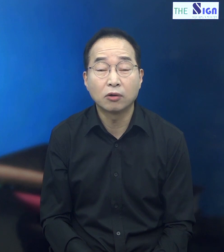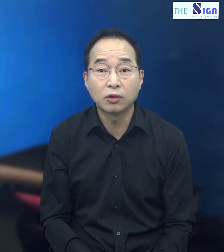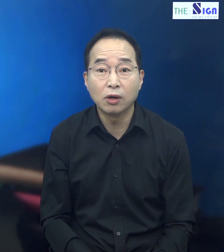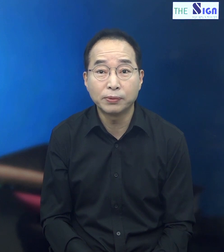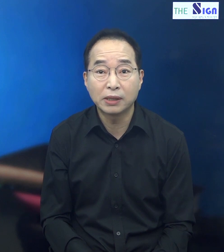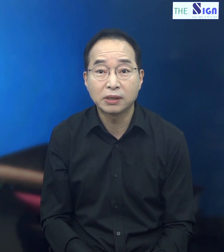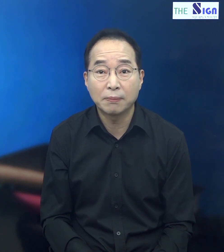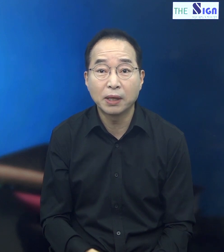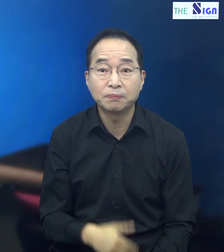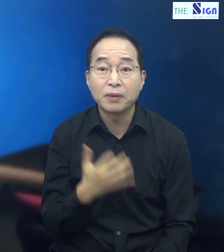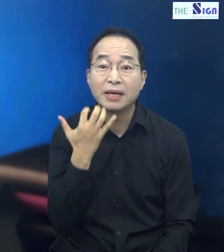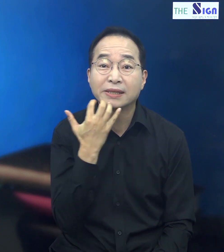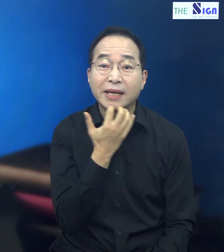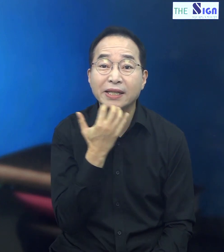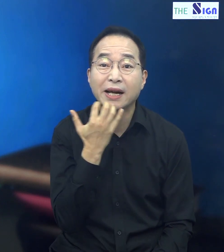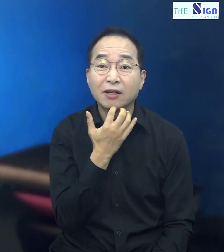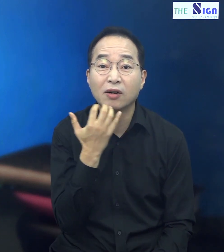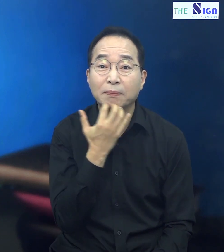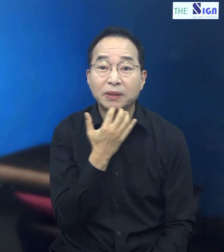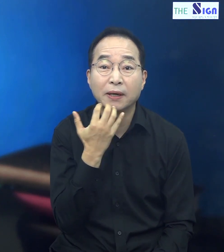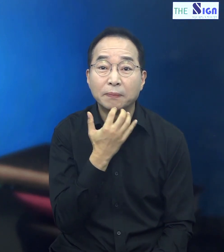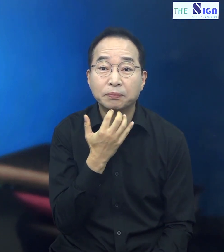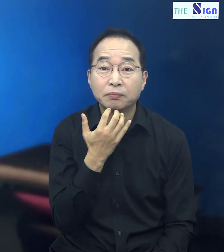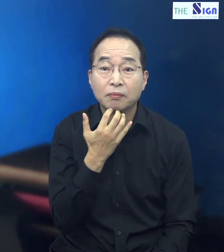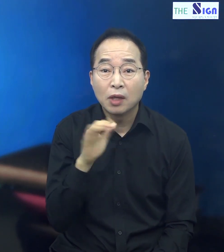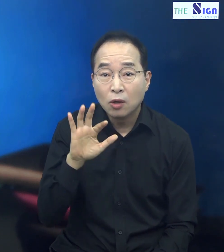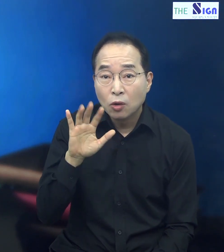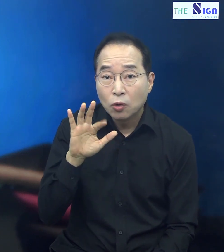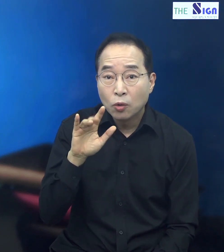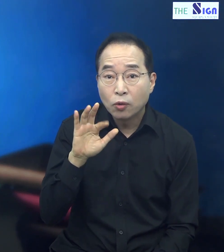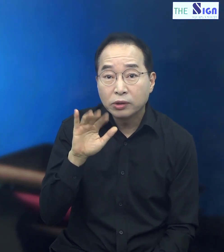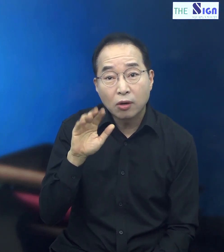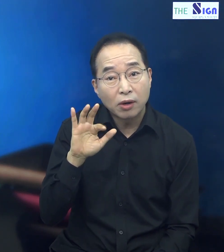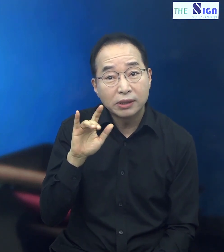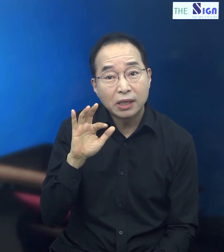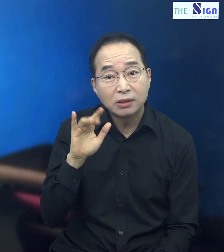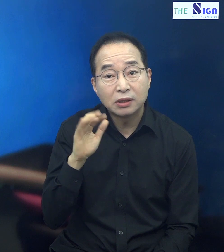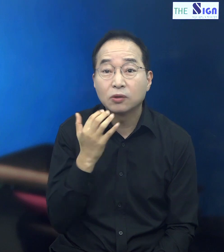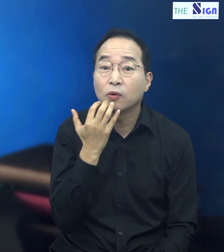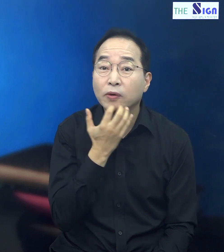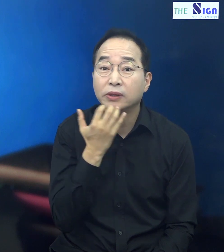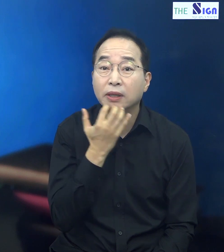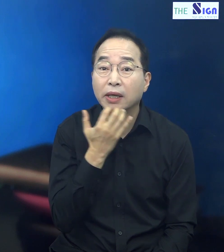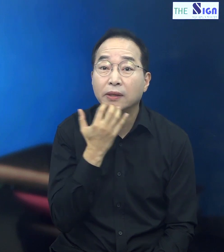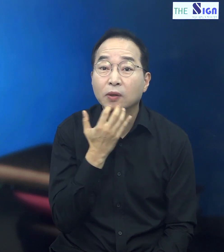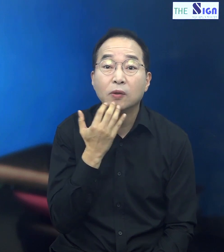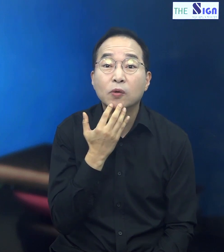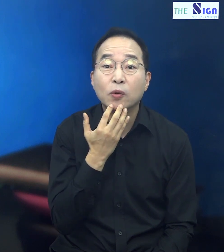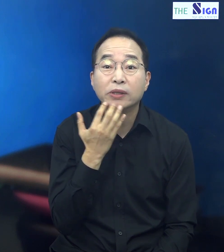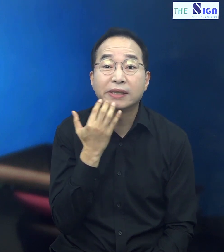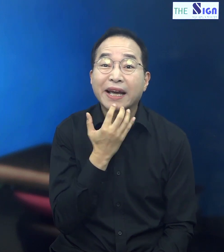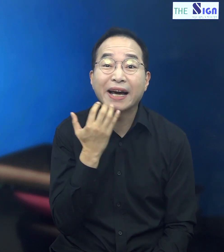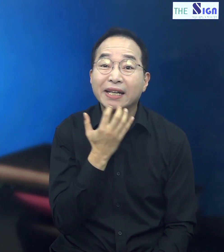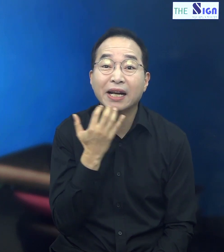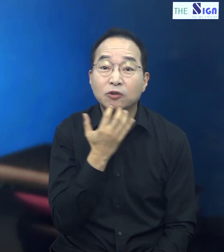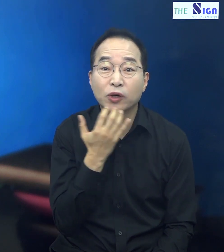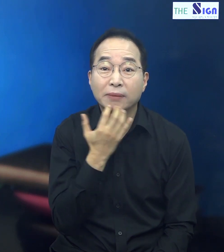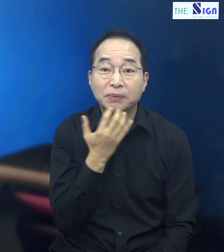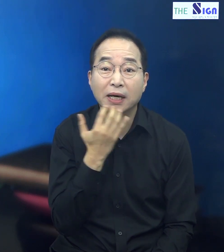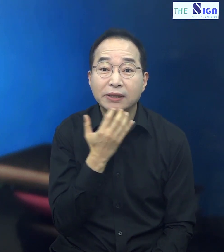걸 플러스하면 색이라는 걸 합니다. 요거는 여러 가지라는 뜻이고 요건 이제 여기 색깔이라는 수화입니다.